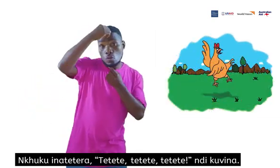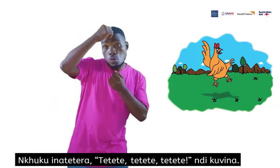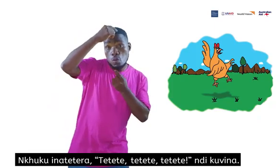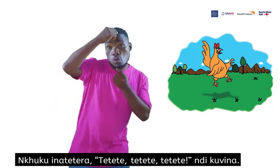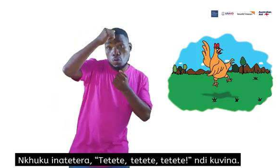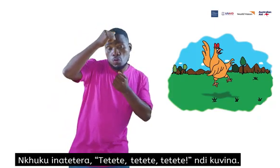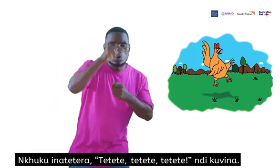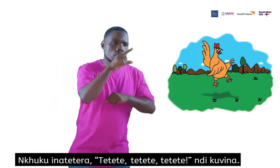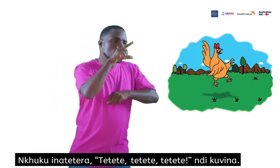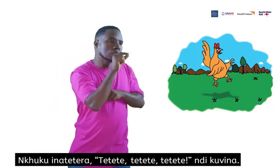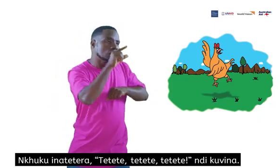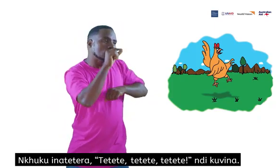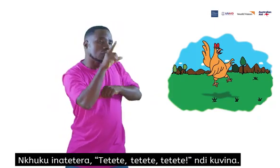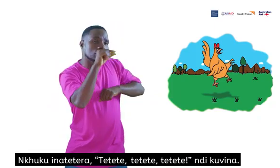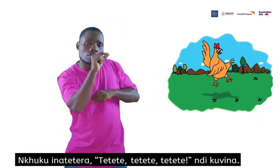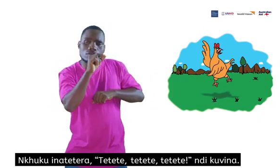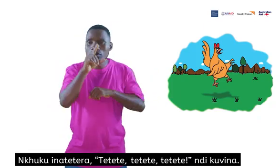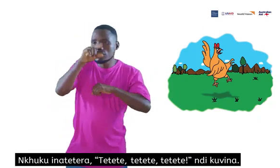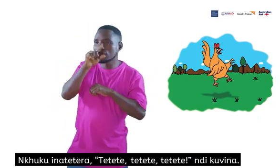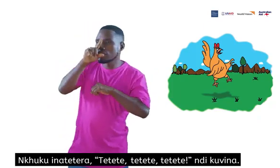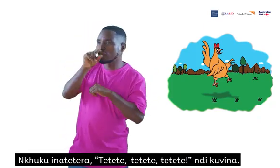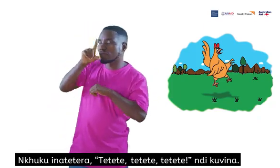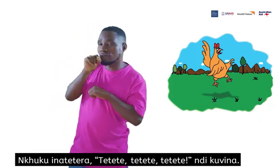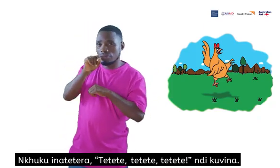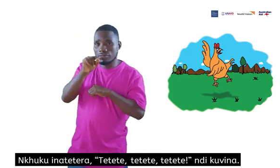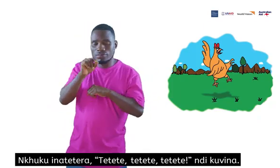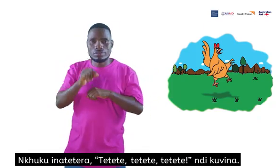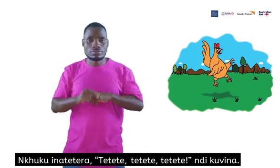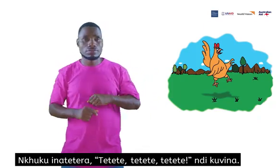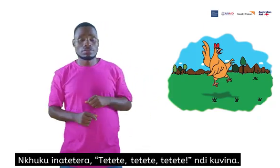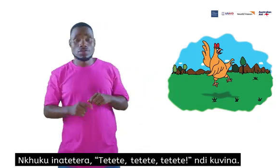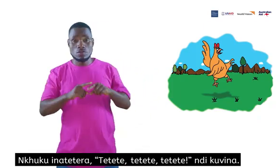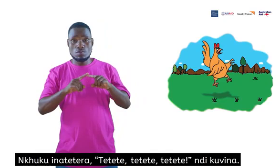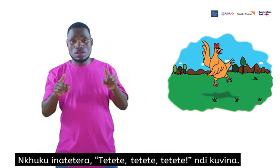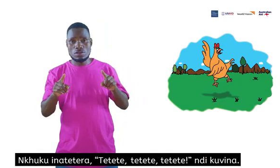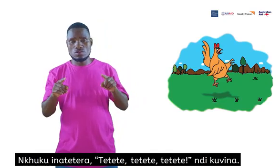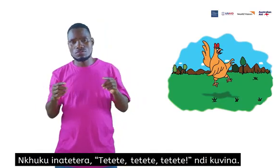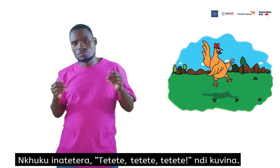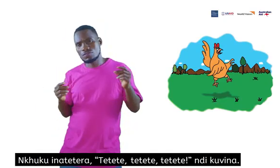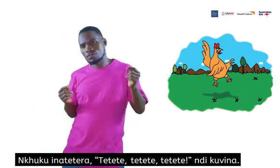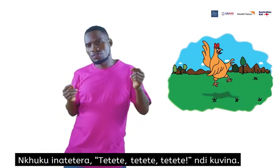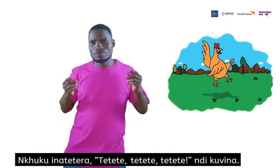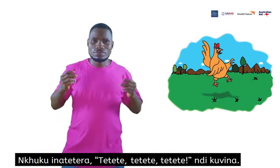Nkhuku inatetera. Te te te te te te te te te ndikuvina.